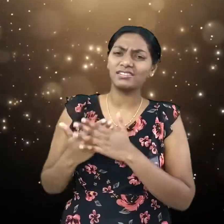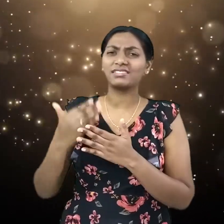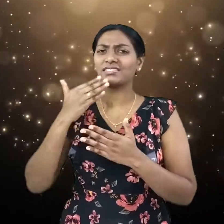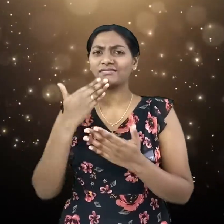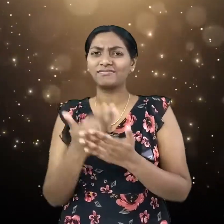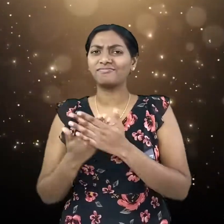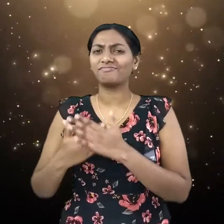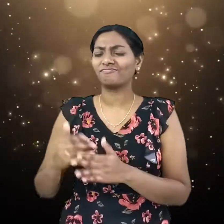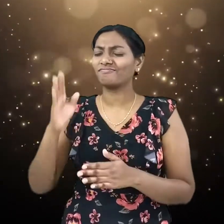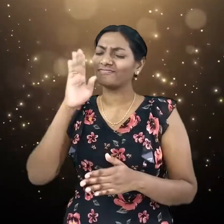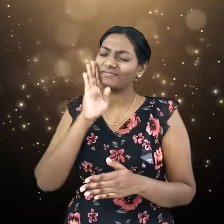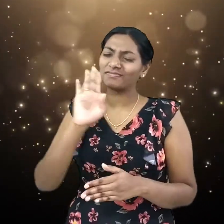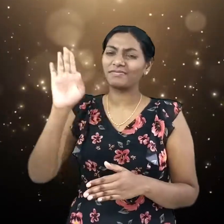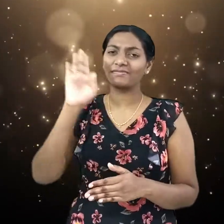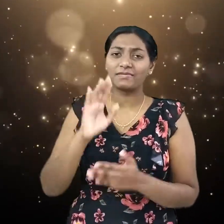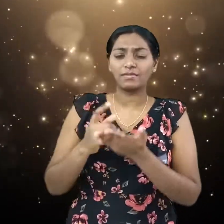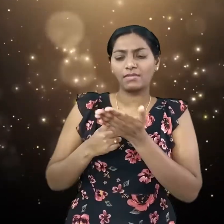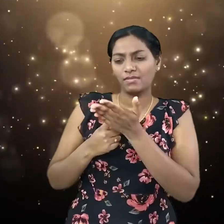स्तुति और